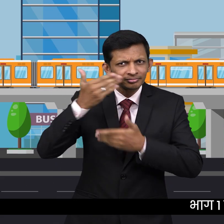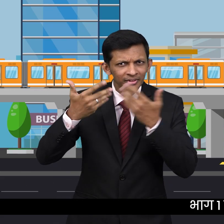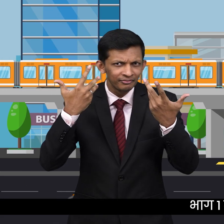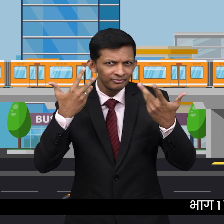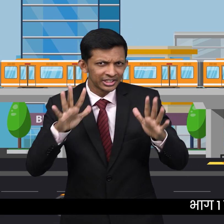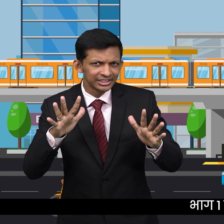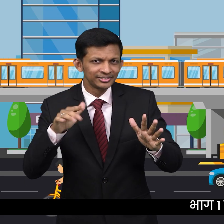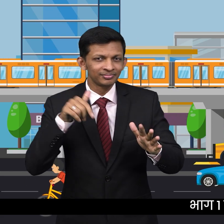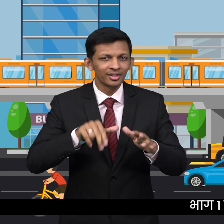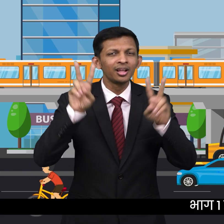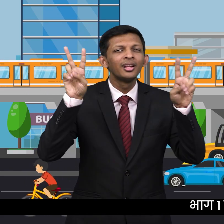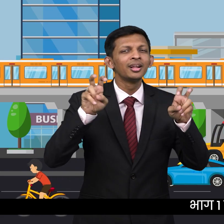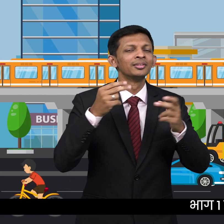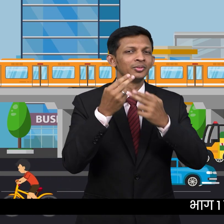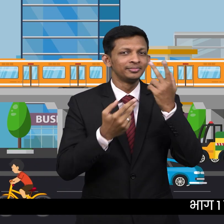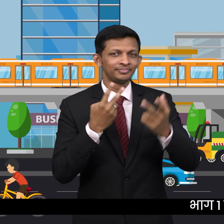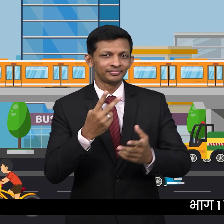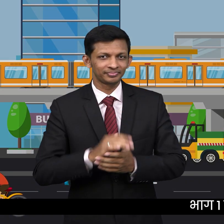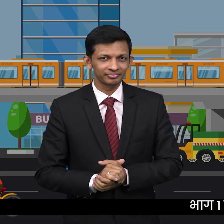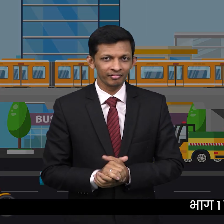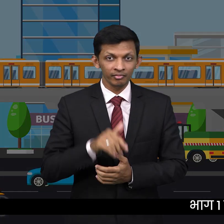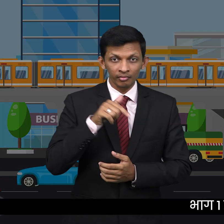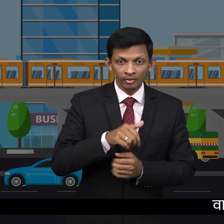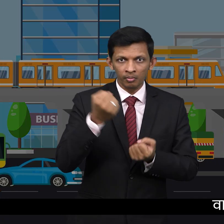मध्ये आपण शिकलो